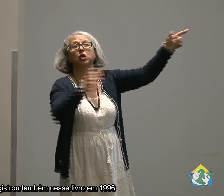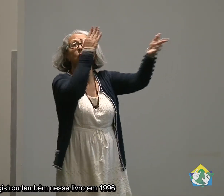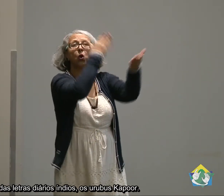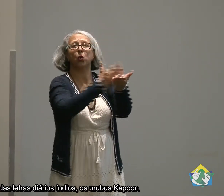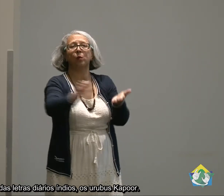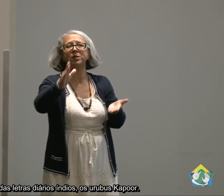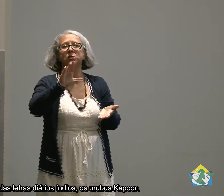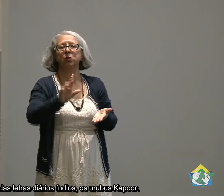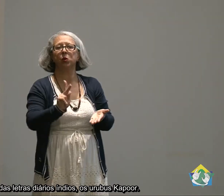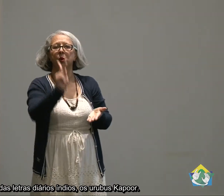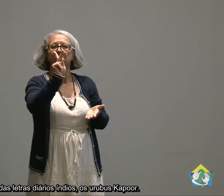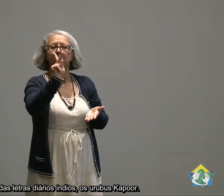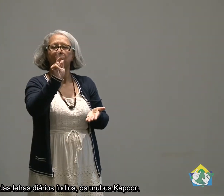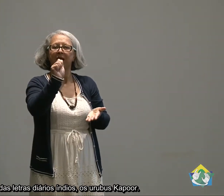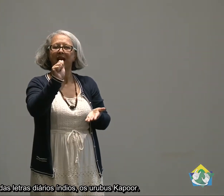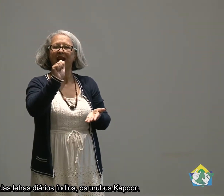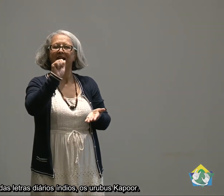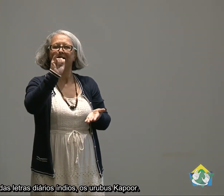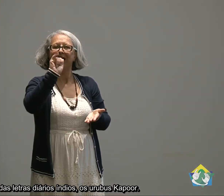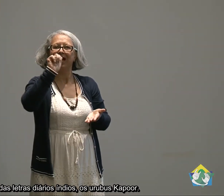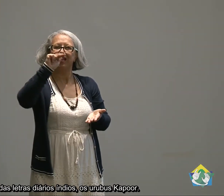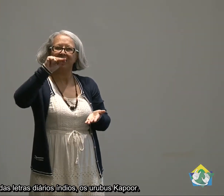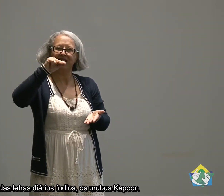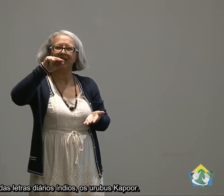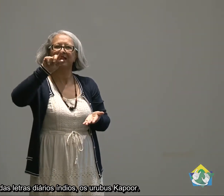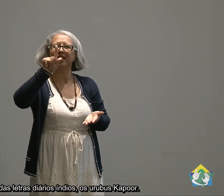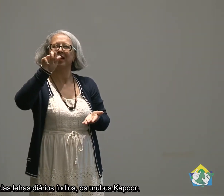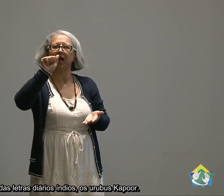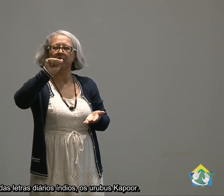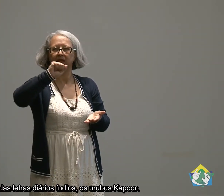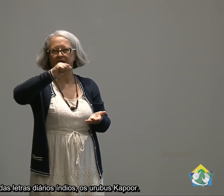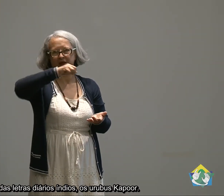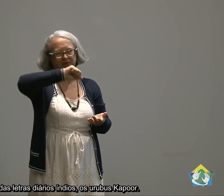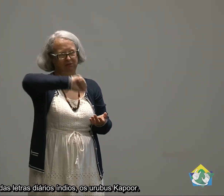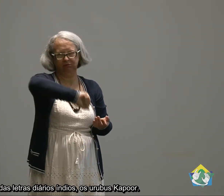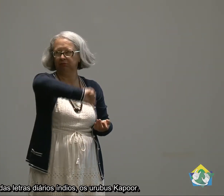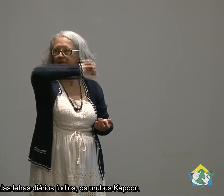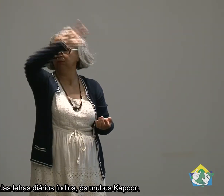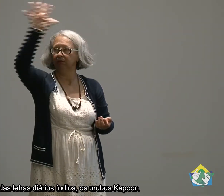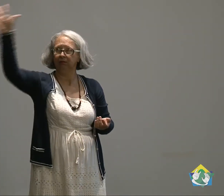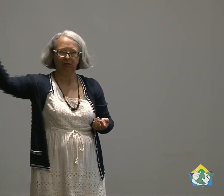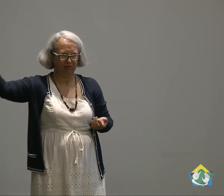1996, Companhia das Letras Diários Índios, os Urubus Kapor.